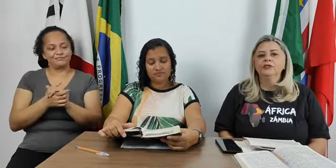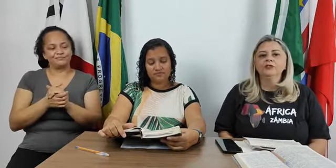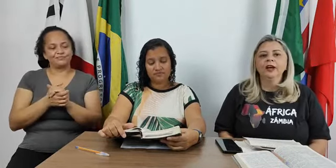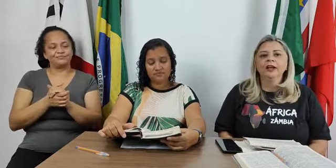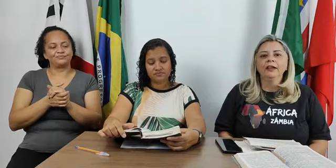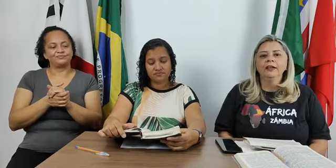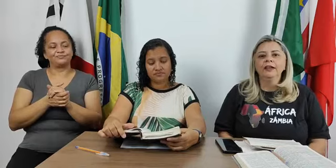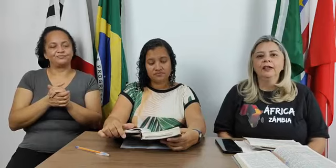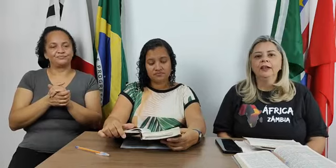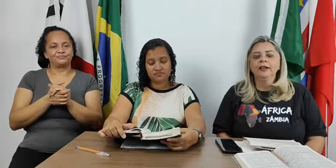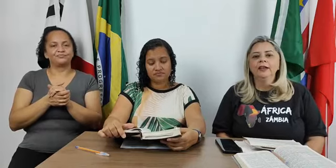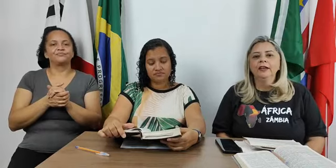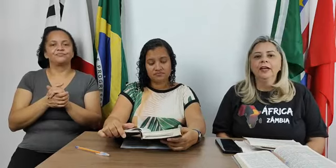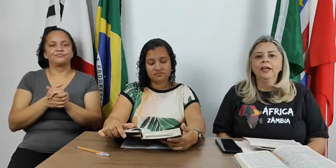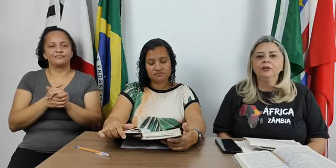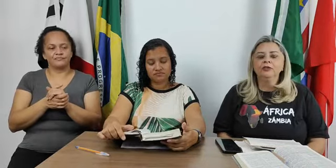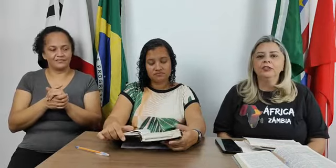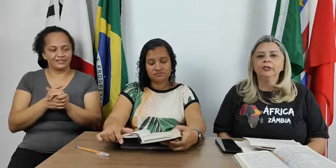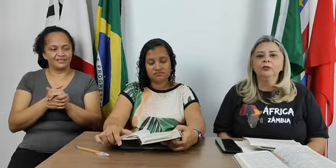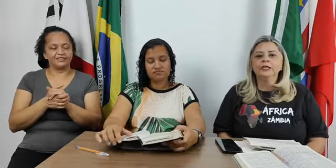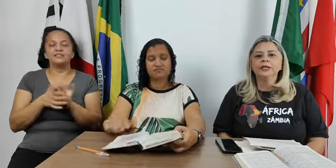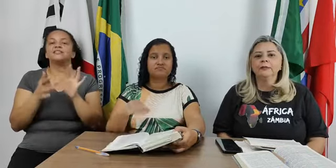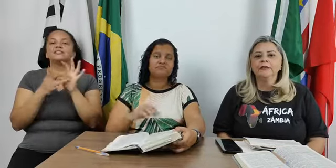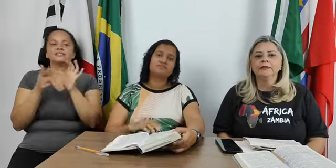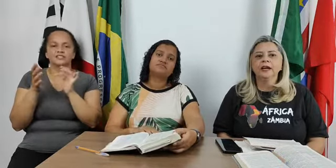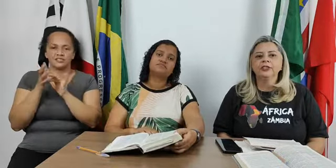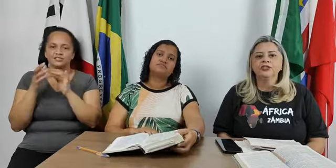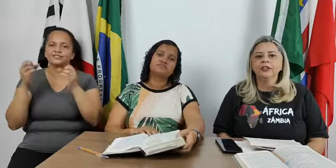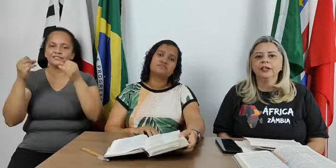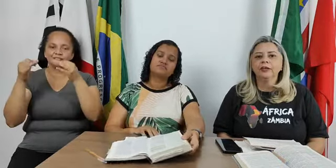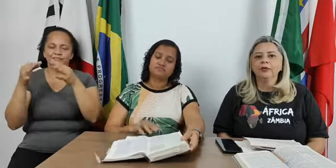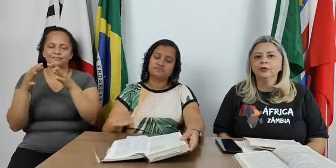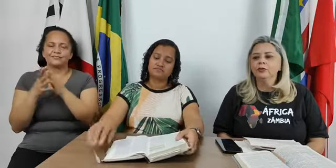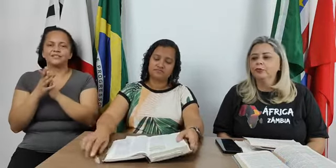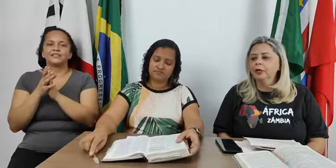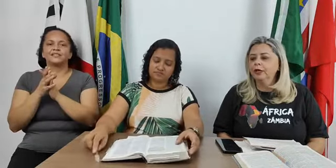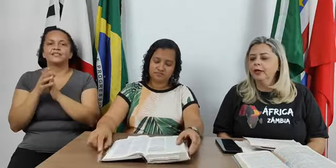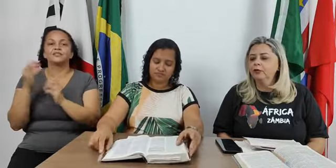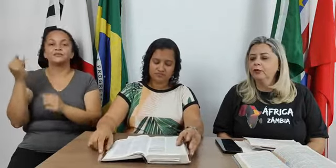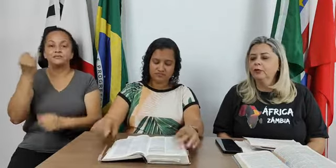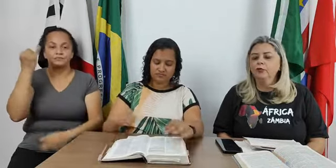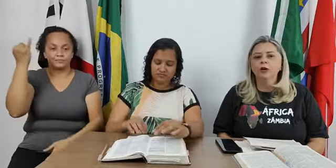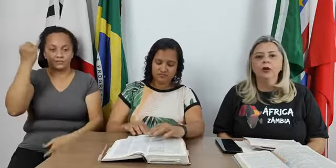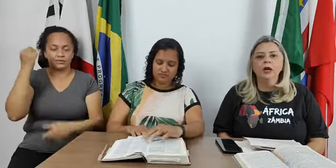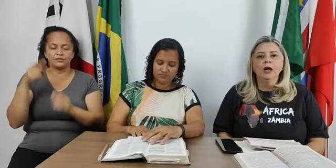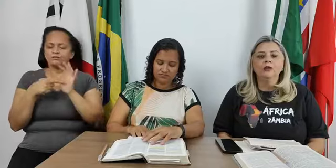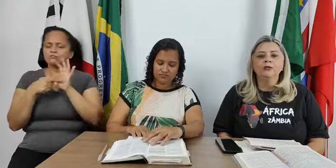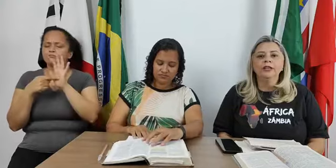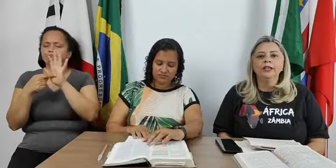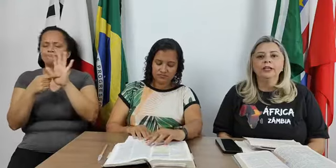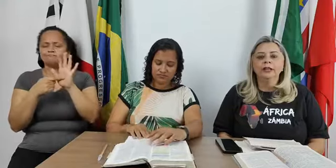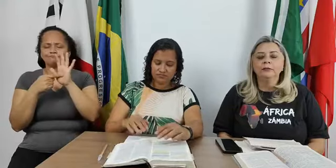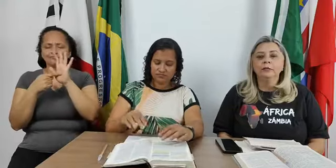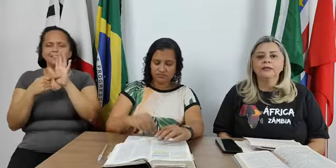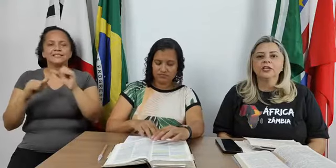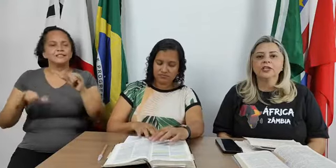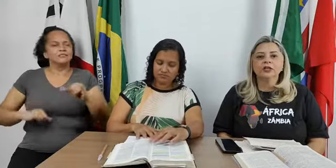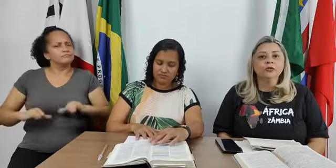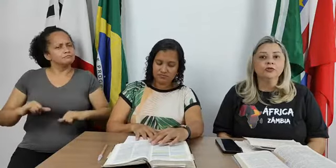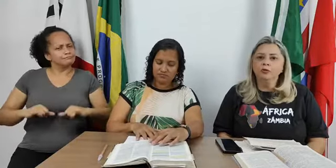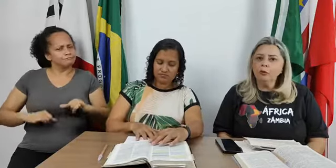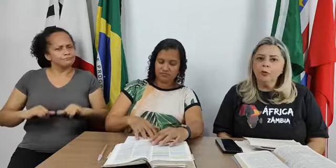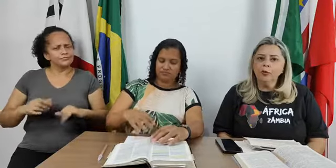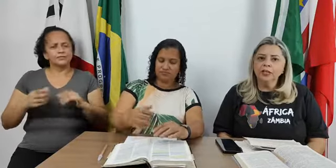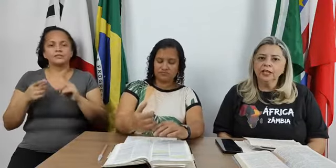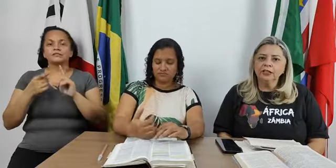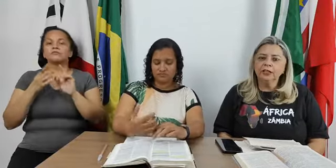Então Jesus fala, né, que ele conseguiu passar a mensagem, né, da cruz, né, qual foi a verdadeira mensagem da